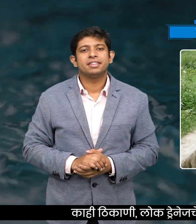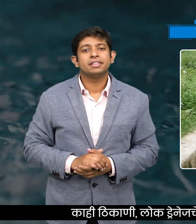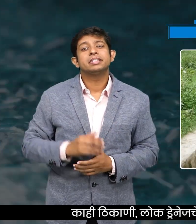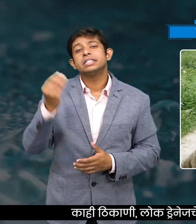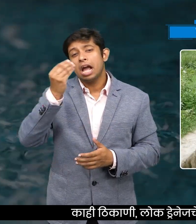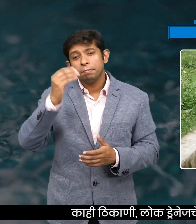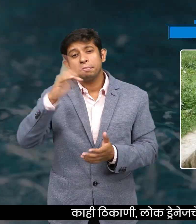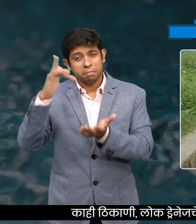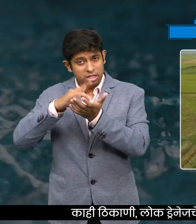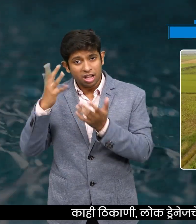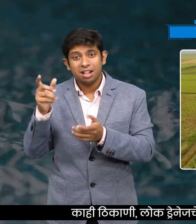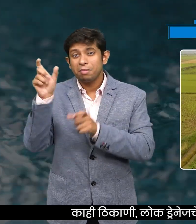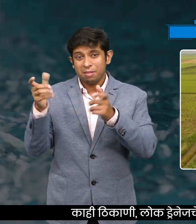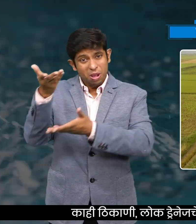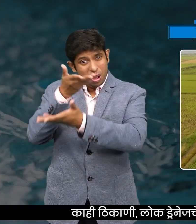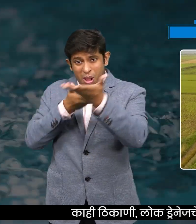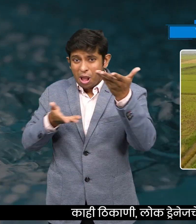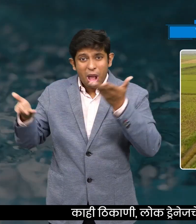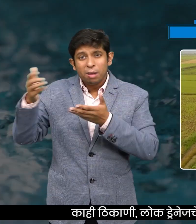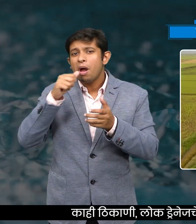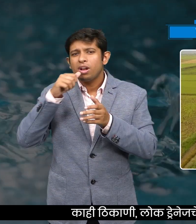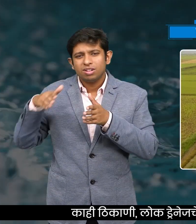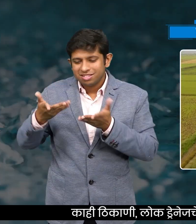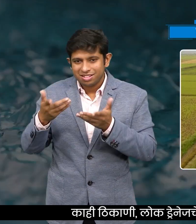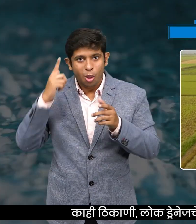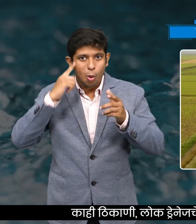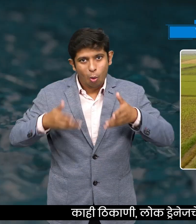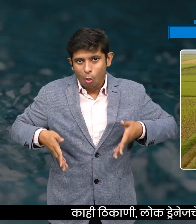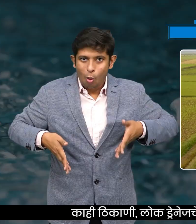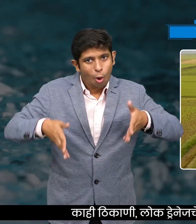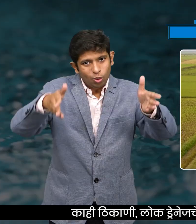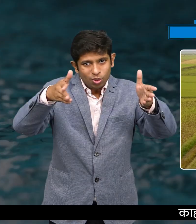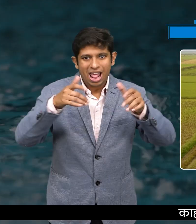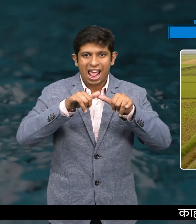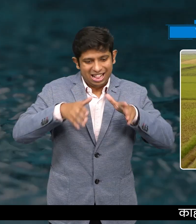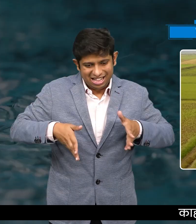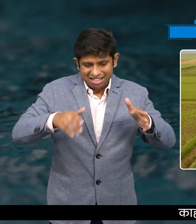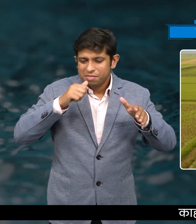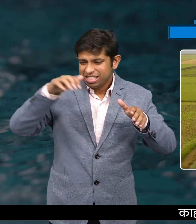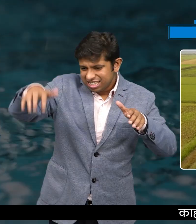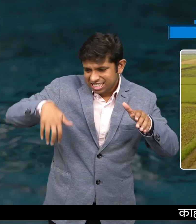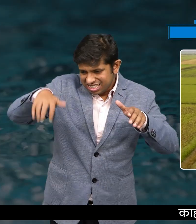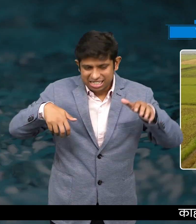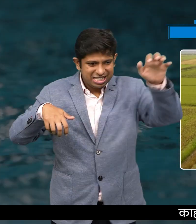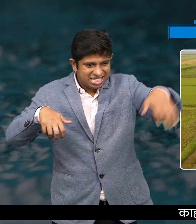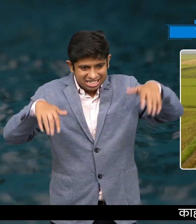काही ठिकाणी लोक ड्रेनेजचे पाणी साचण्यासाठी खड्डा बांधतात. काही ठिकाणी ते